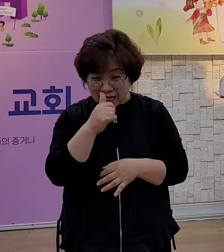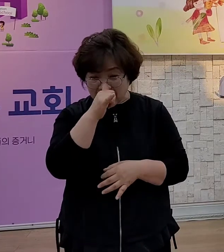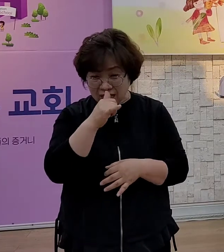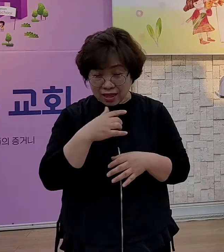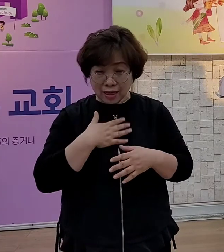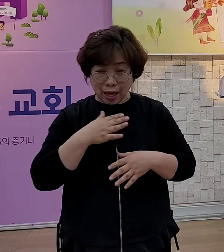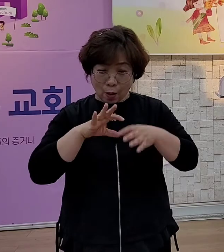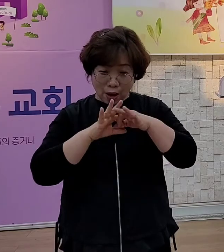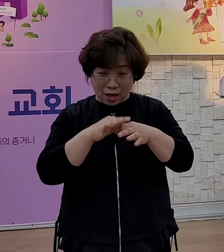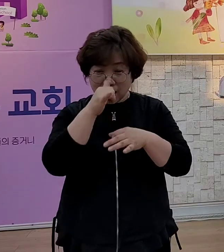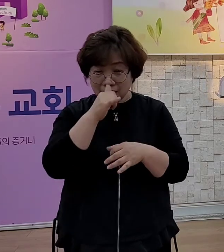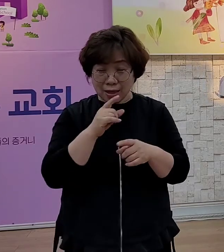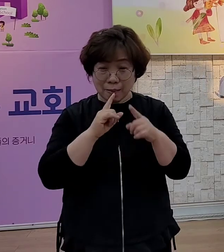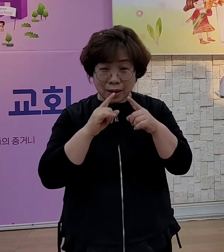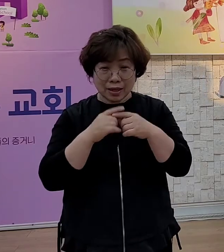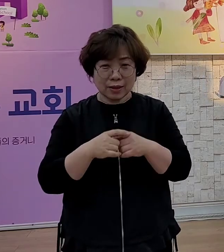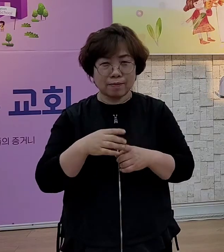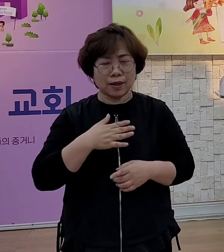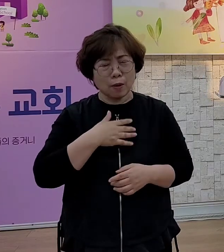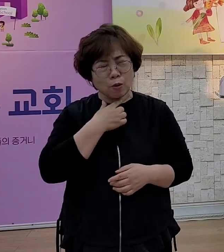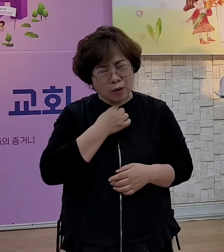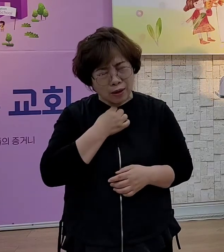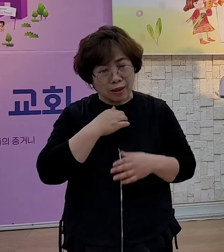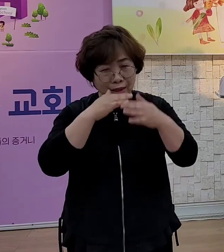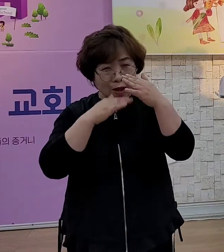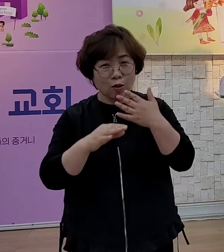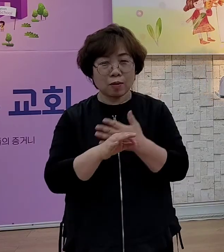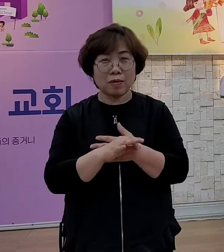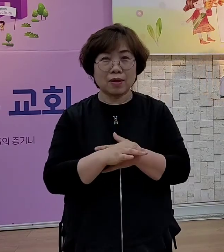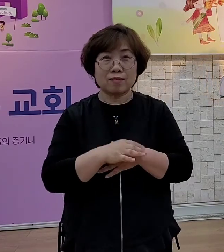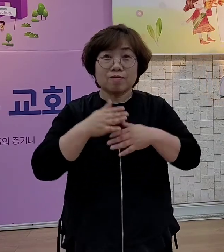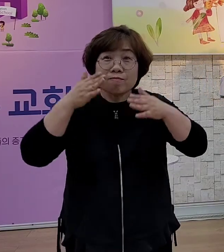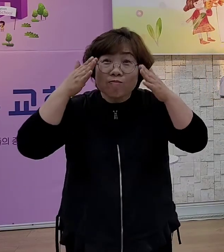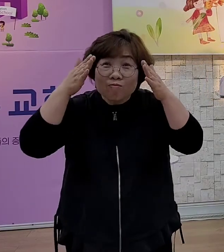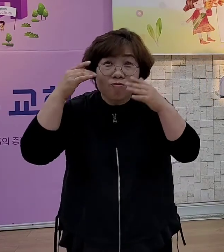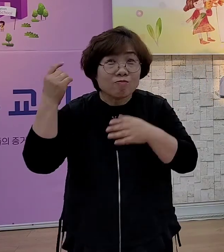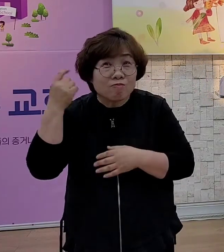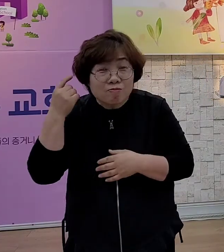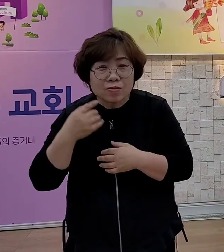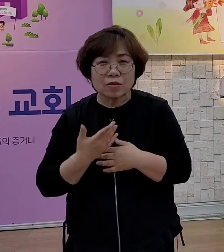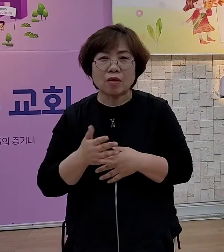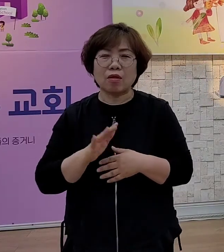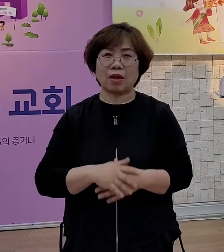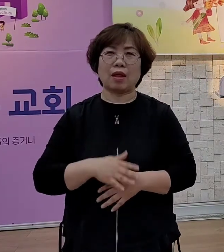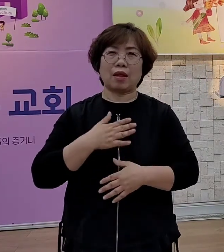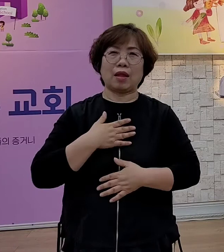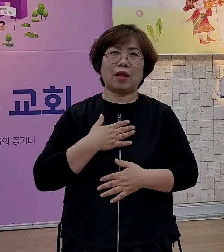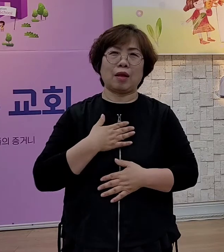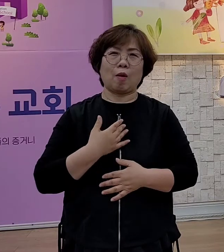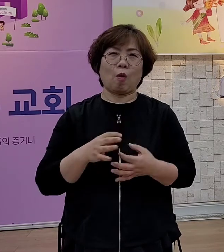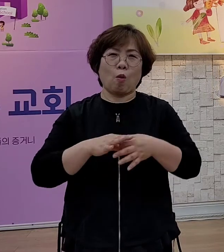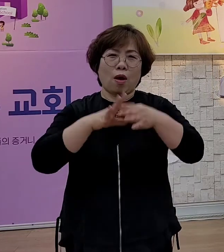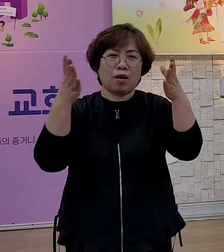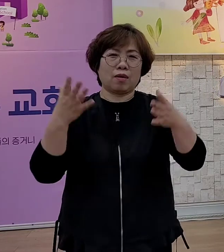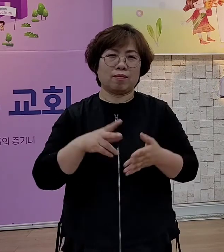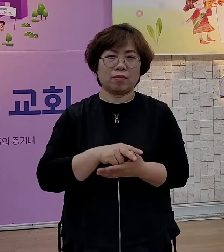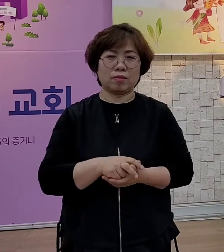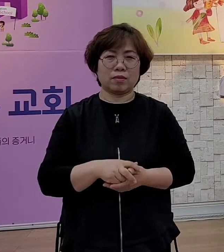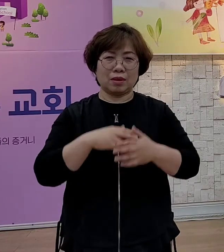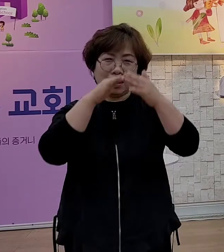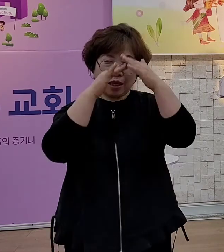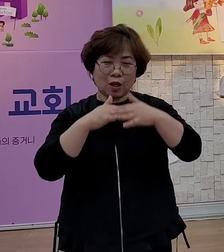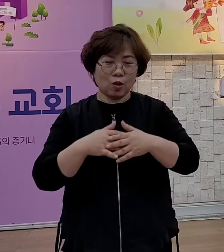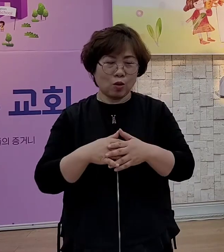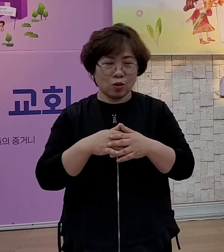싶은 말씀이면 또렷하게 막 듣는데 나랑 뭐 별로 필요 없고 자녀 문제 뭐 어쩌고 뭐 나는 아무 문제 없다